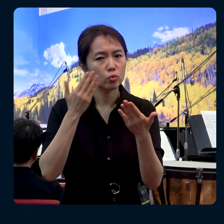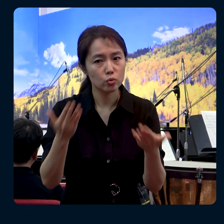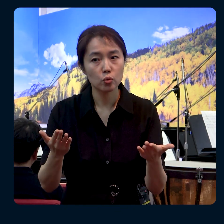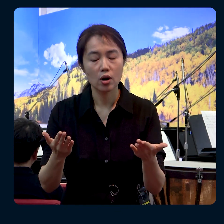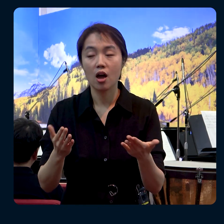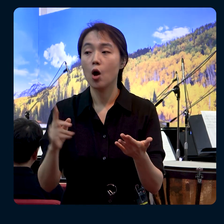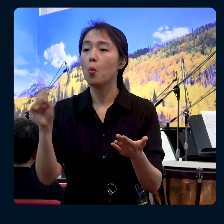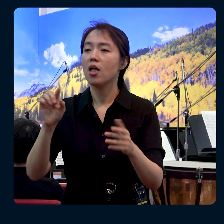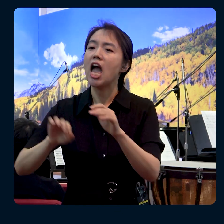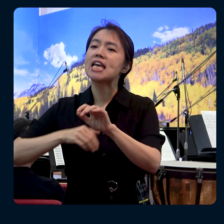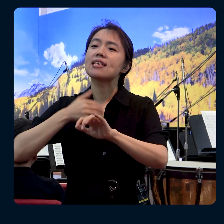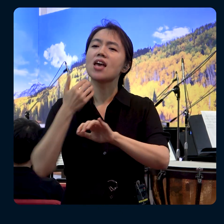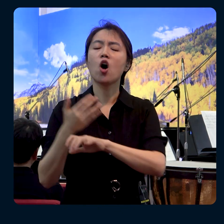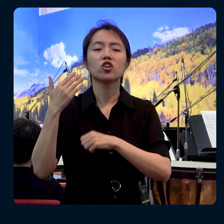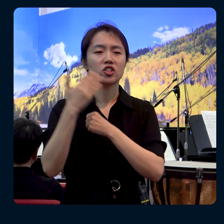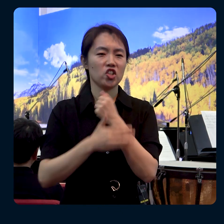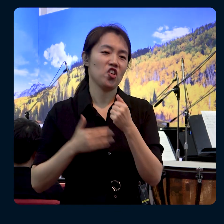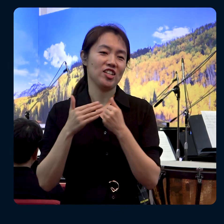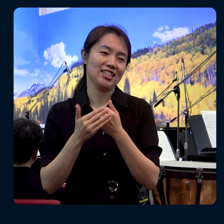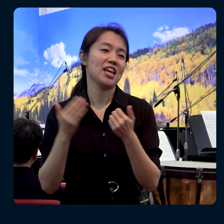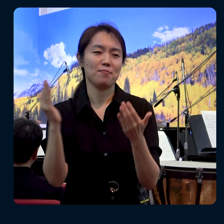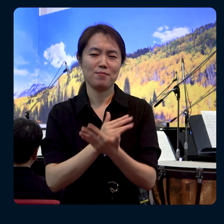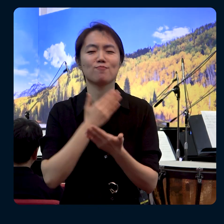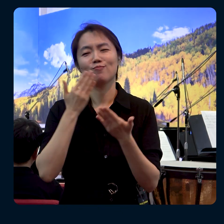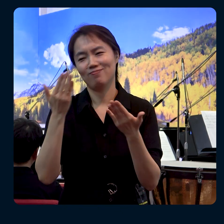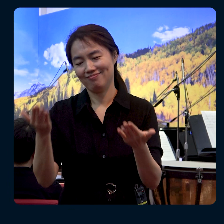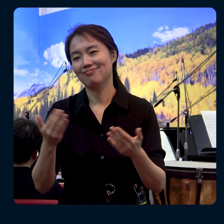베푸시되 역전하시는 은혜를 베푸실 줄로